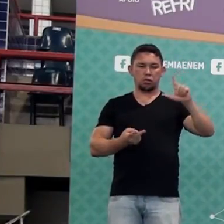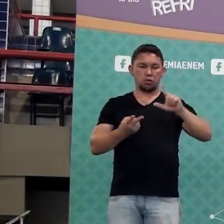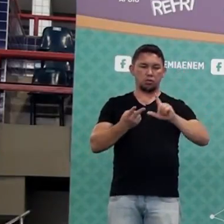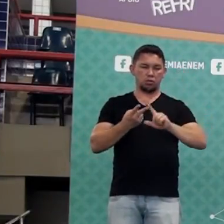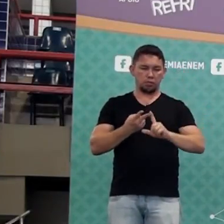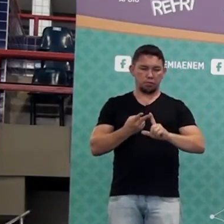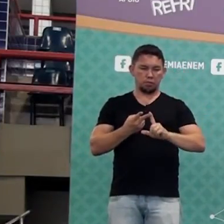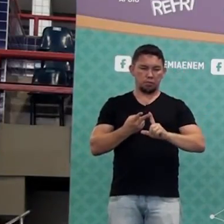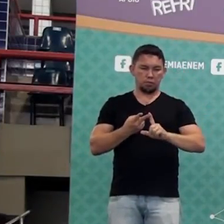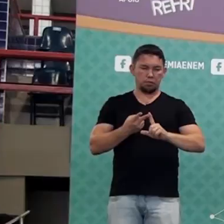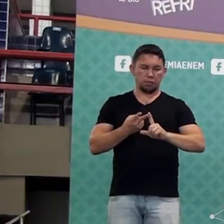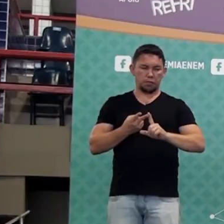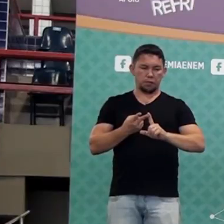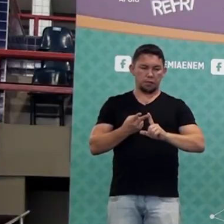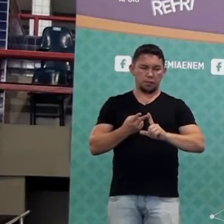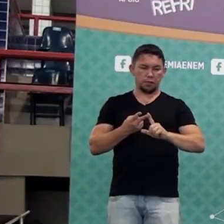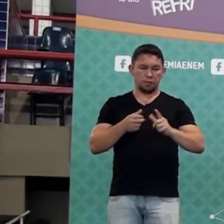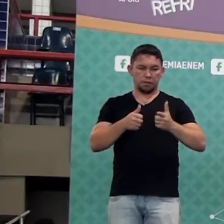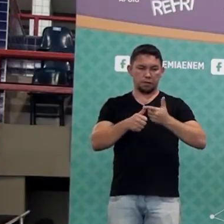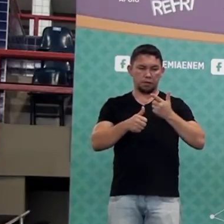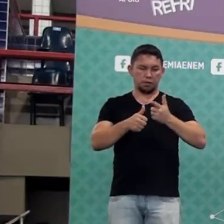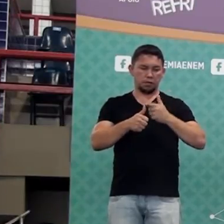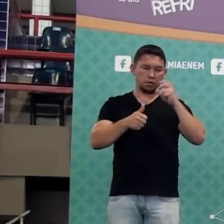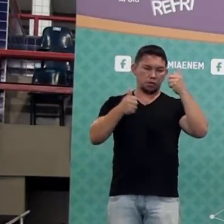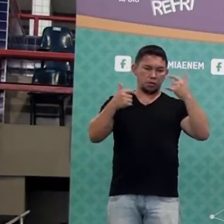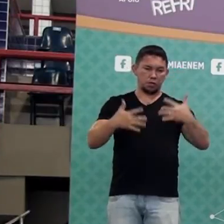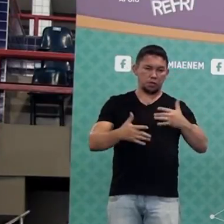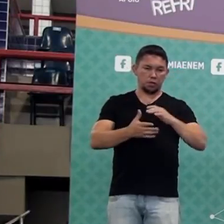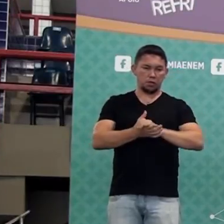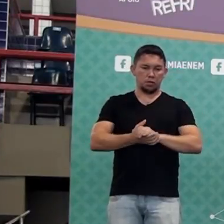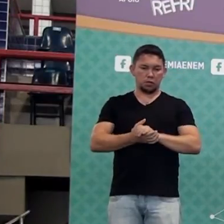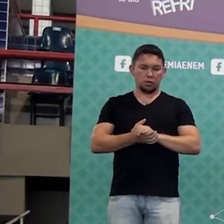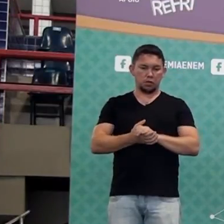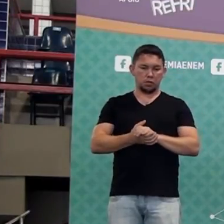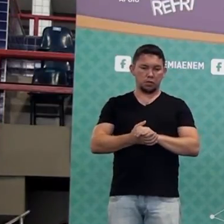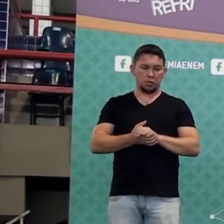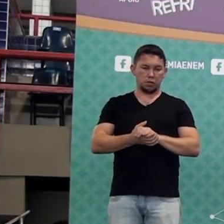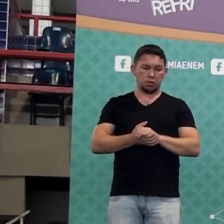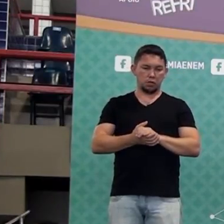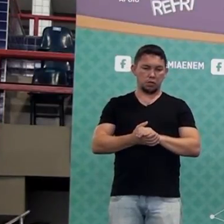Pronto, deu certo. Ó, o primeiro que a gente vai falar, o primeiro